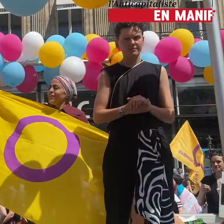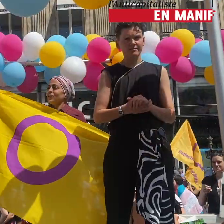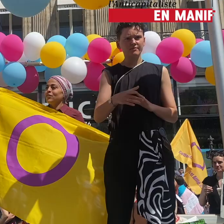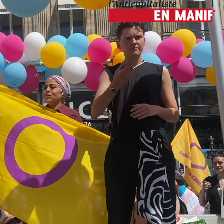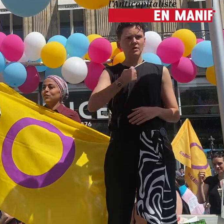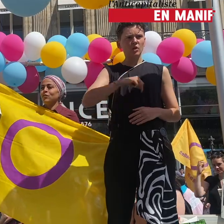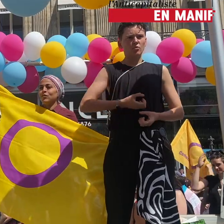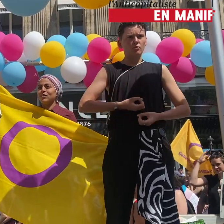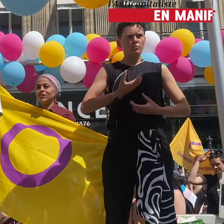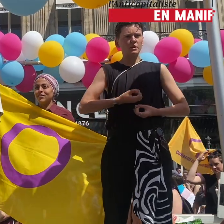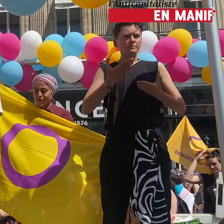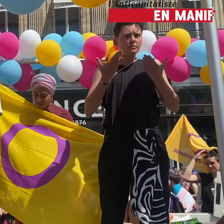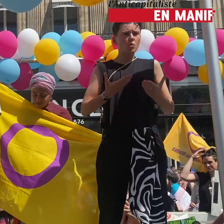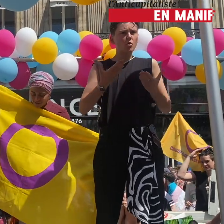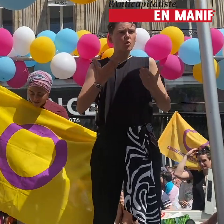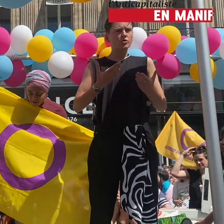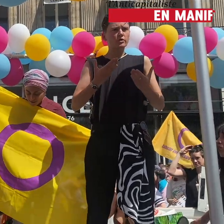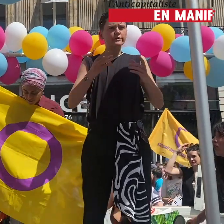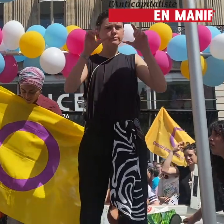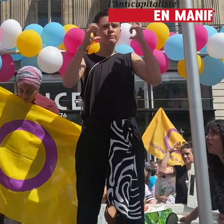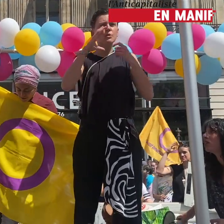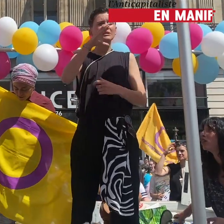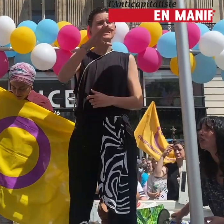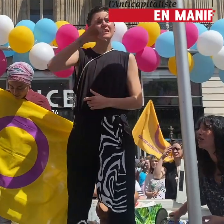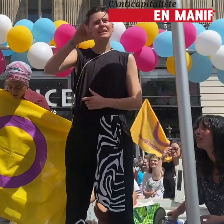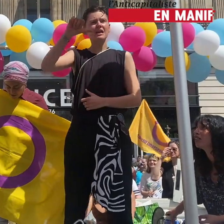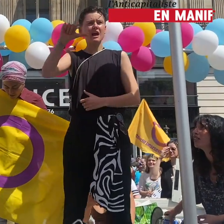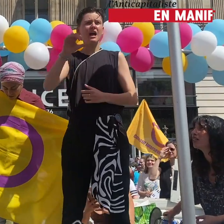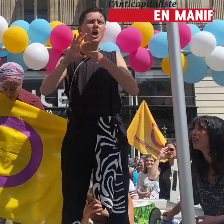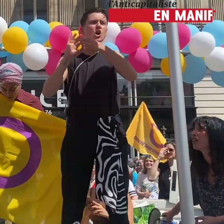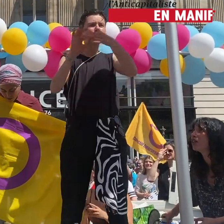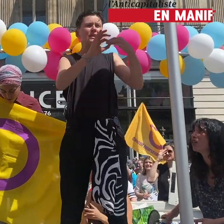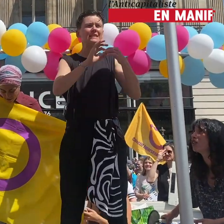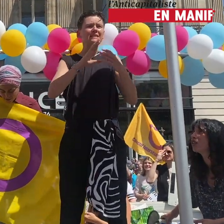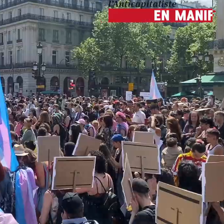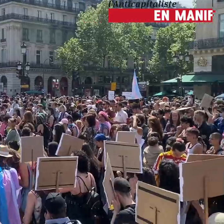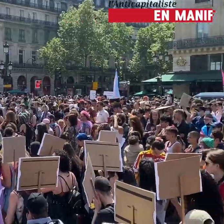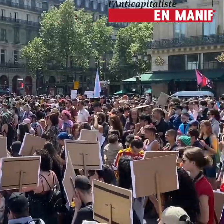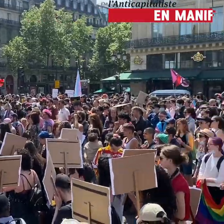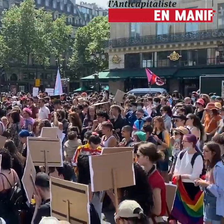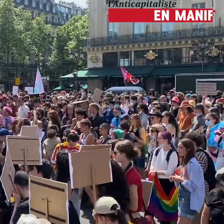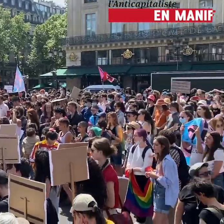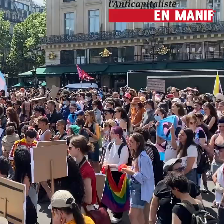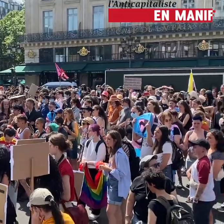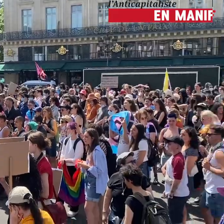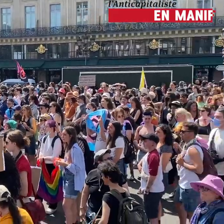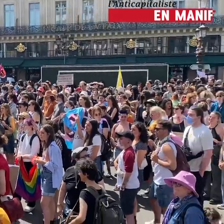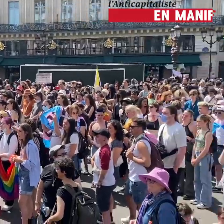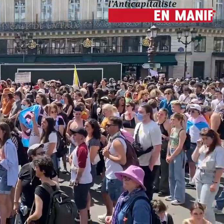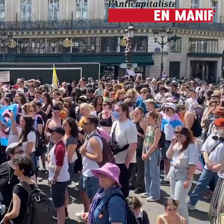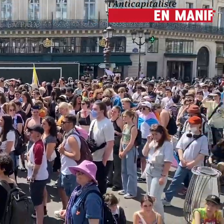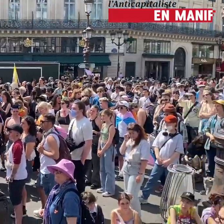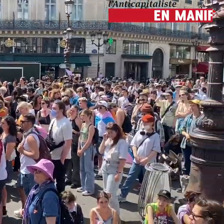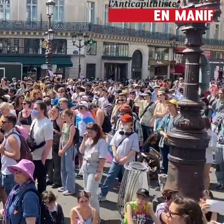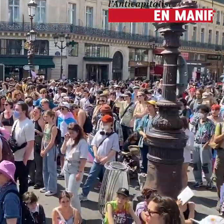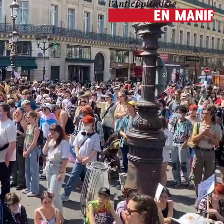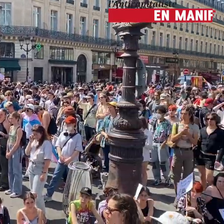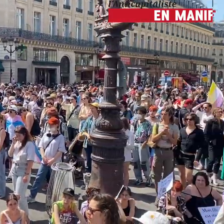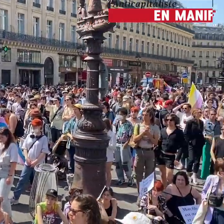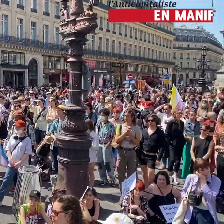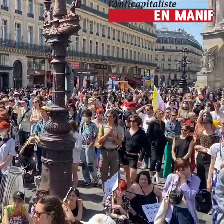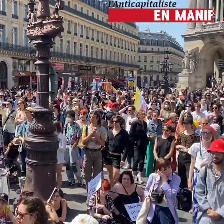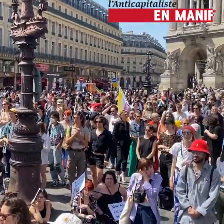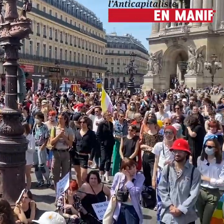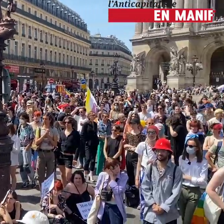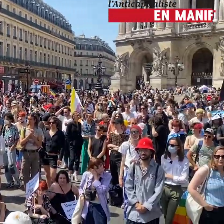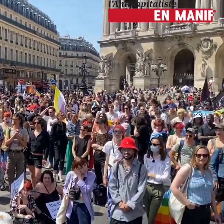Nous nous exprimons aujourd'hui au nom du CIA, collectif intersex activiste. Le CIA est pour l'instant la seule association par et